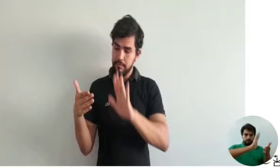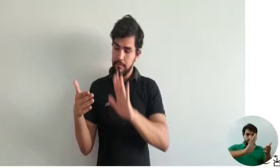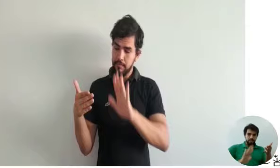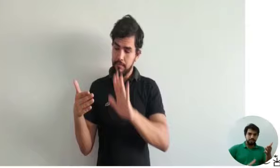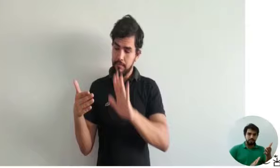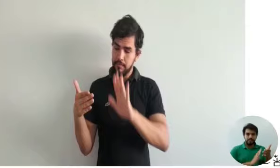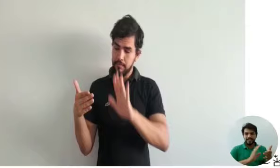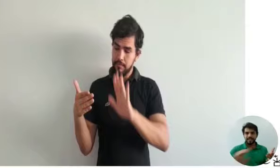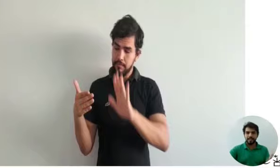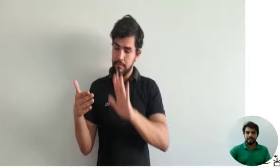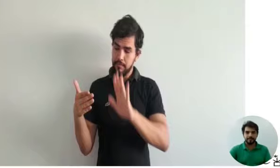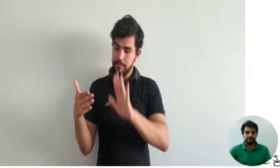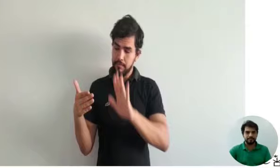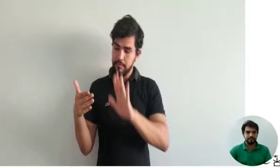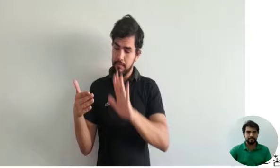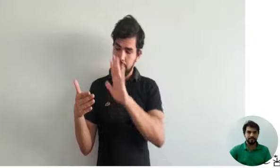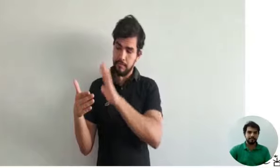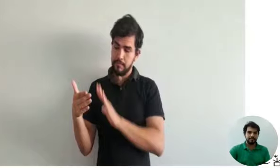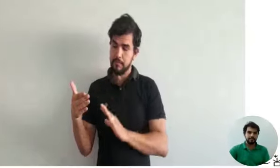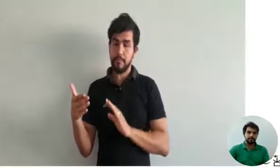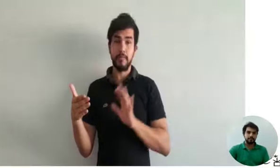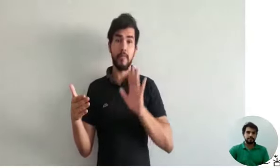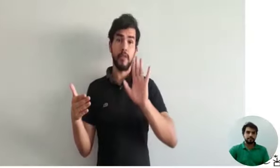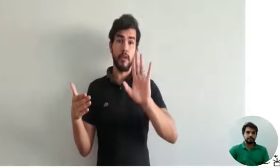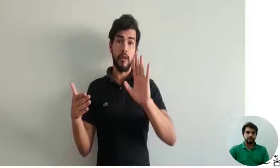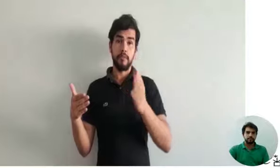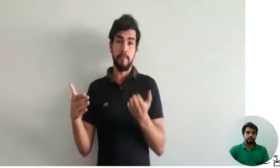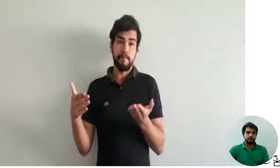que é tudo isso aqui.